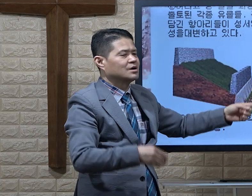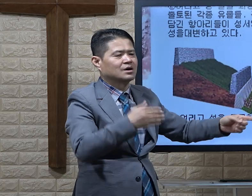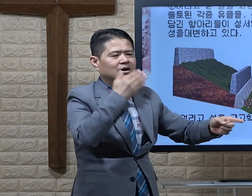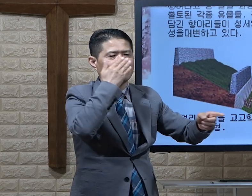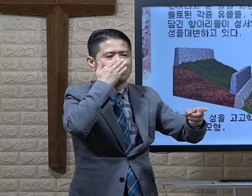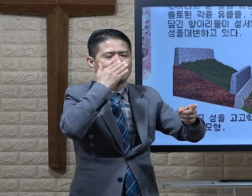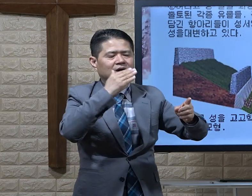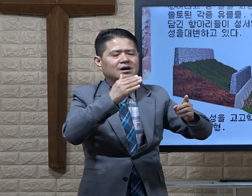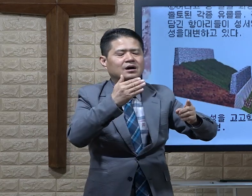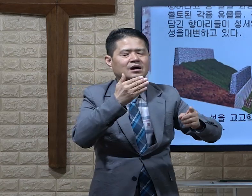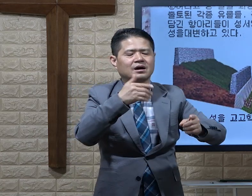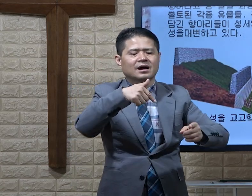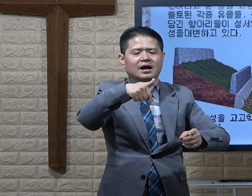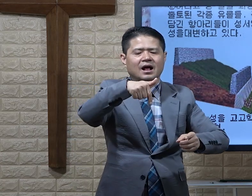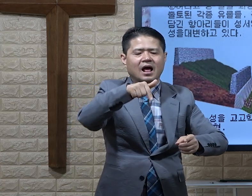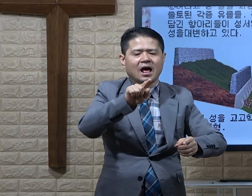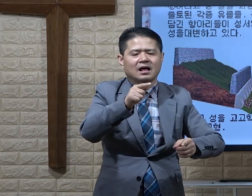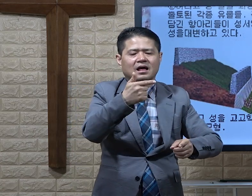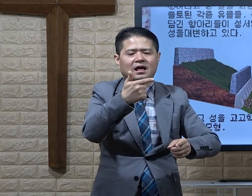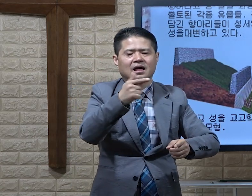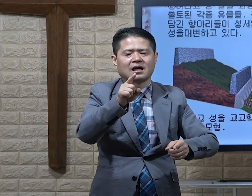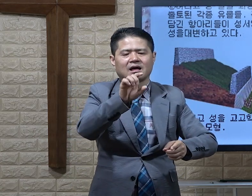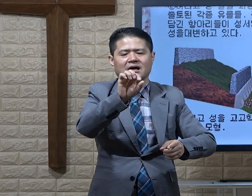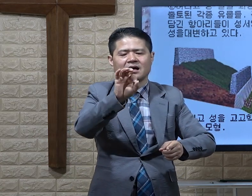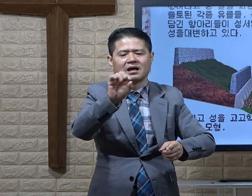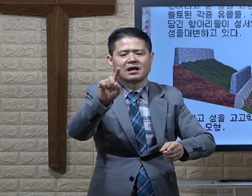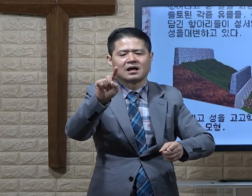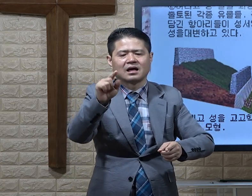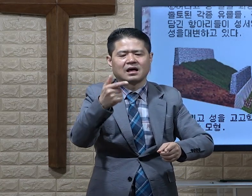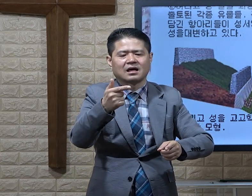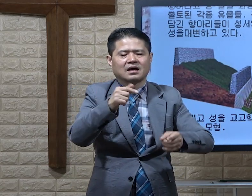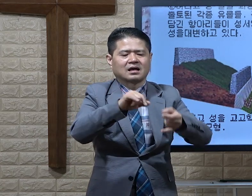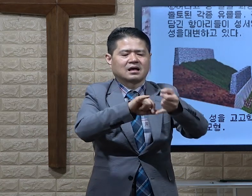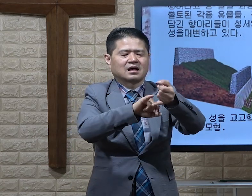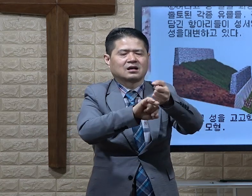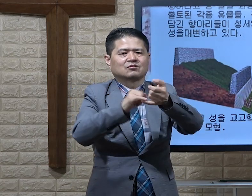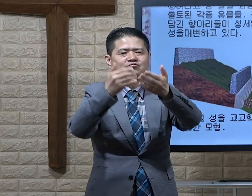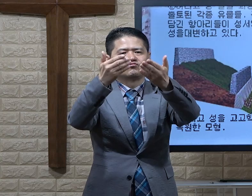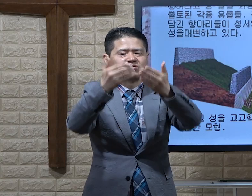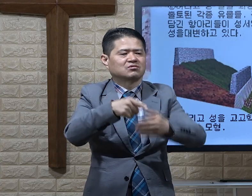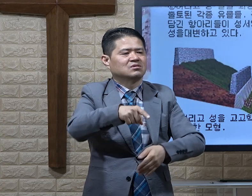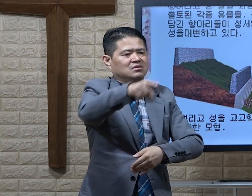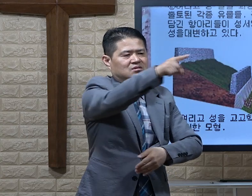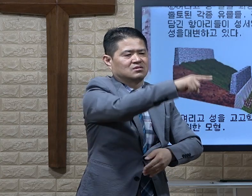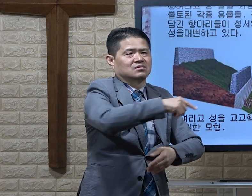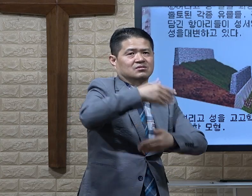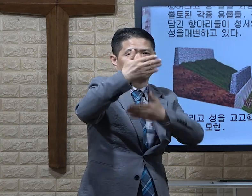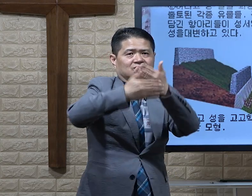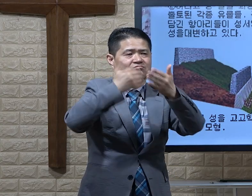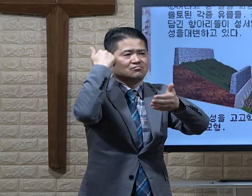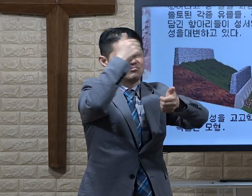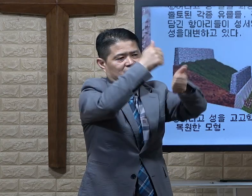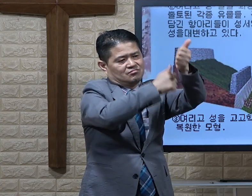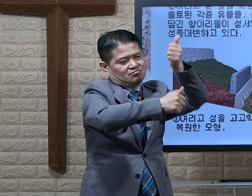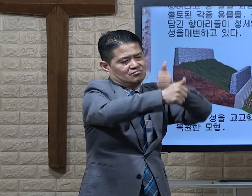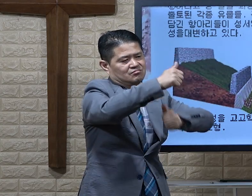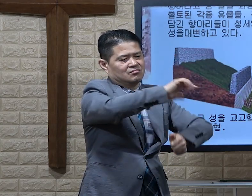그곳이 바로 가나안 땅이었습니다. 약속의 땅을, 언약의 땅을